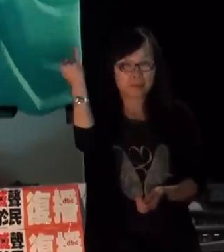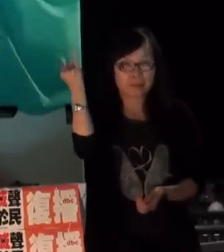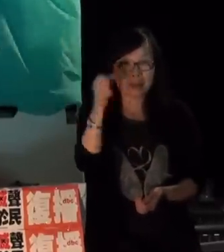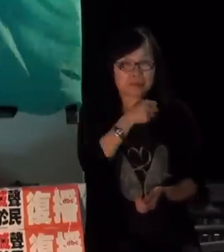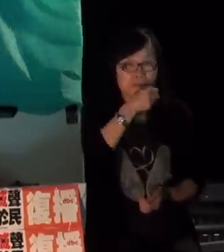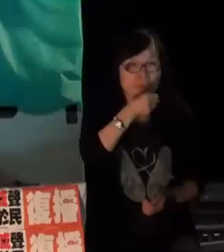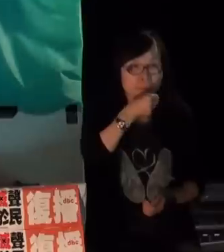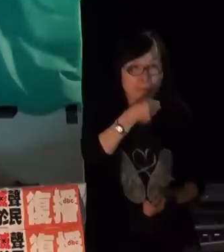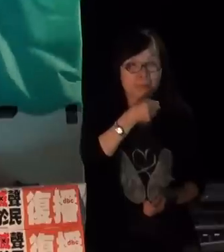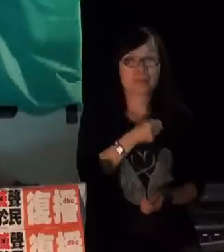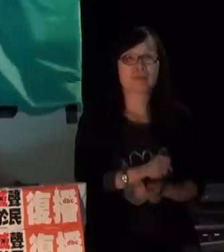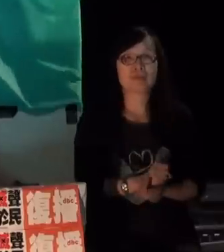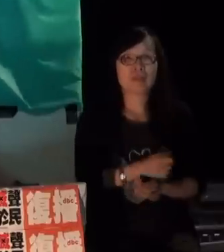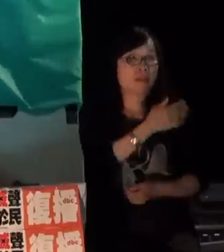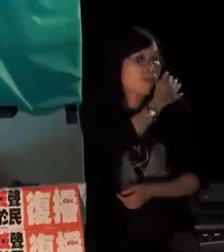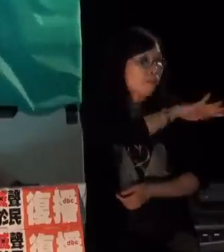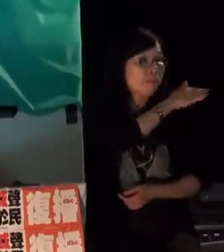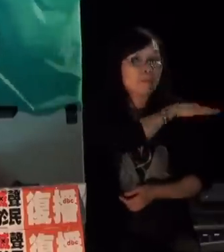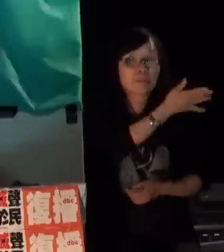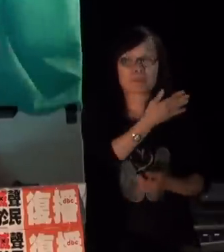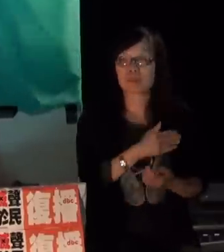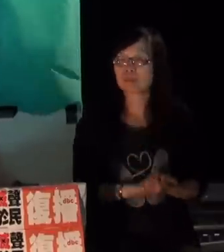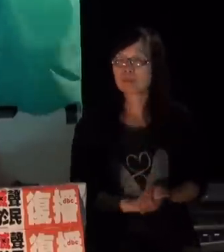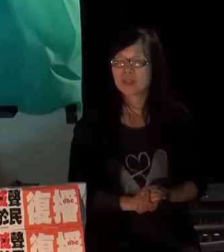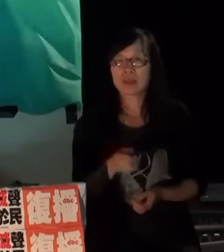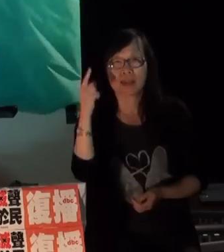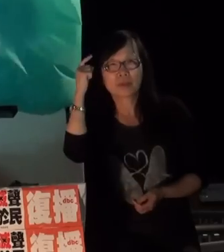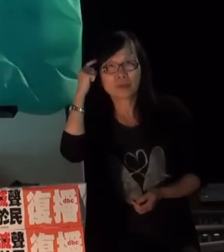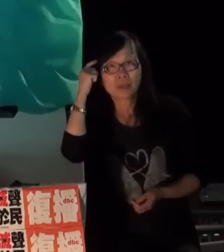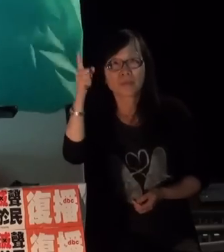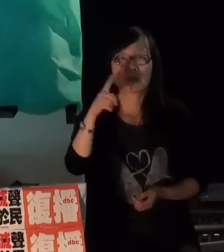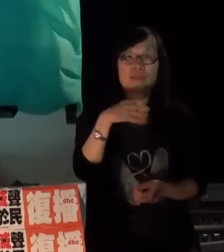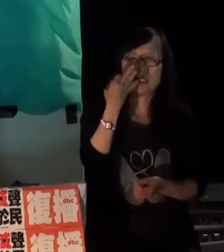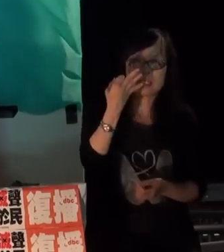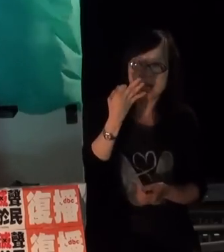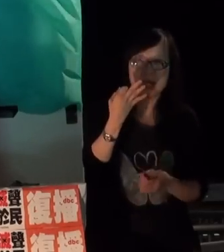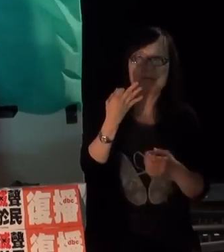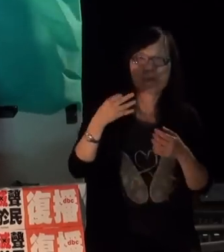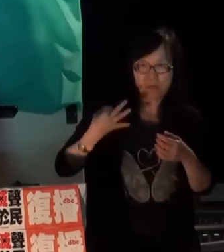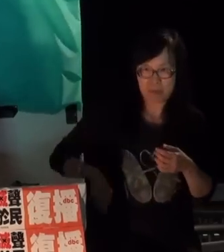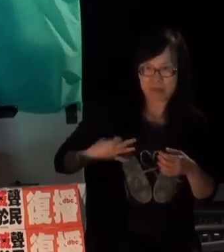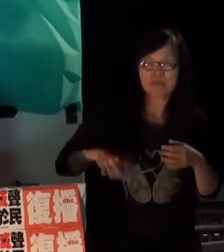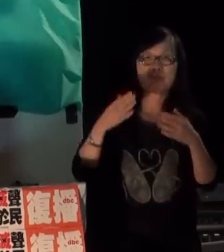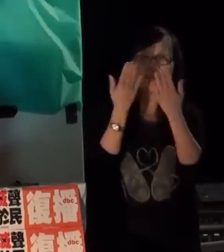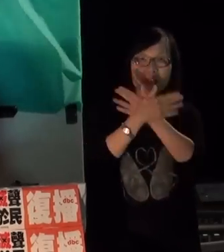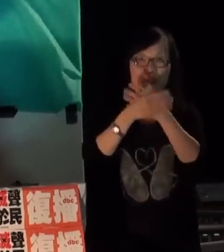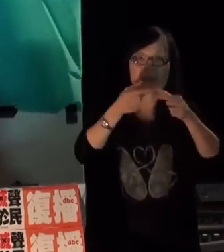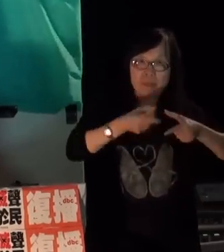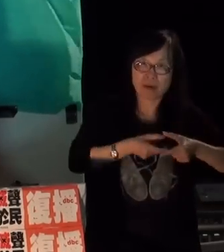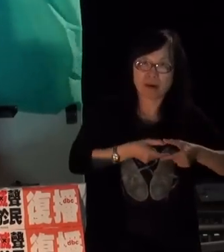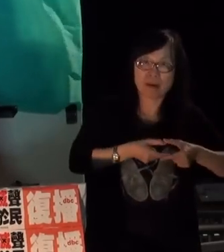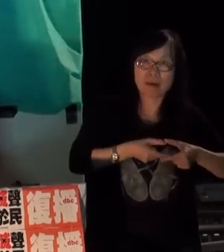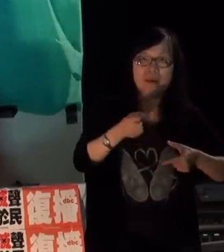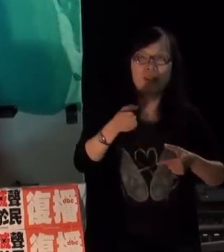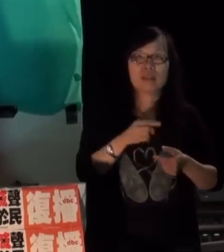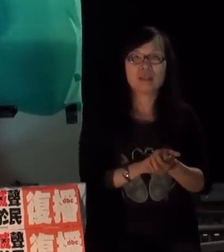媒係唔理呢件事。 嗱，我咁諗啦，會唔會同三個免費電視牌照有關？嗱 ，CCTV 唔計啦，